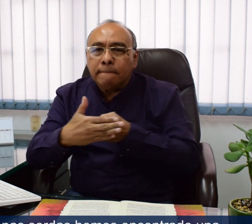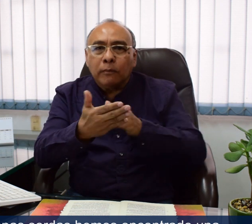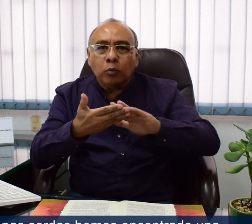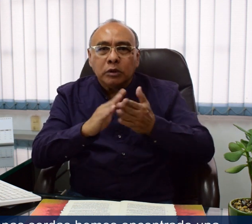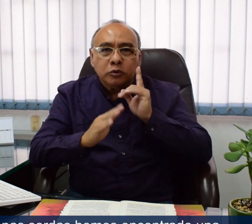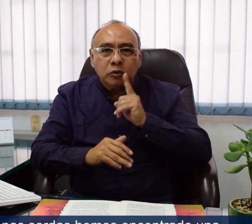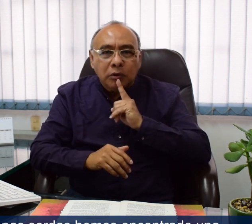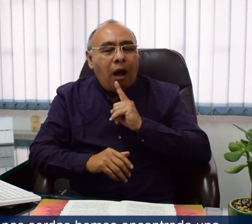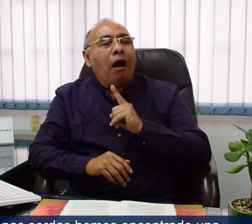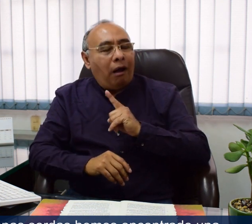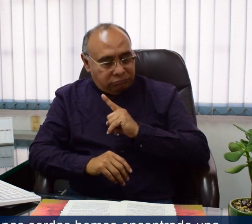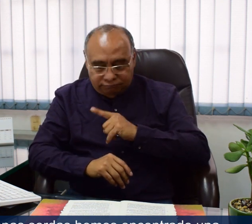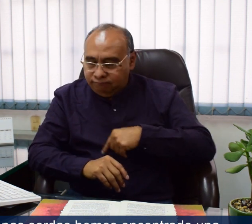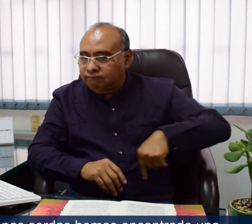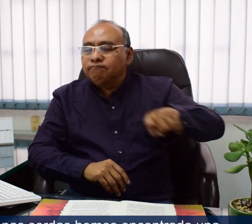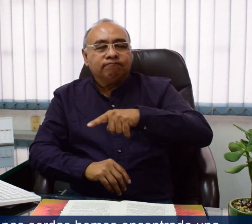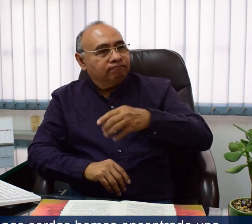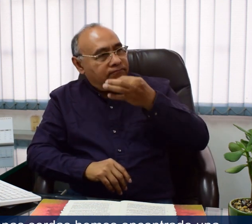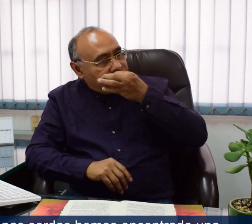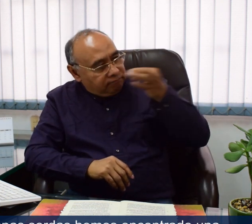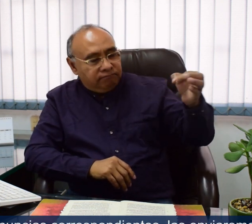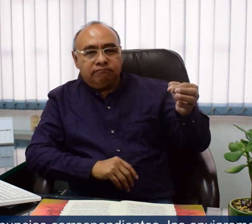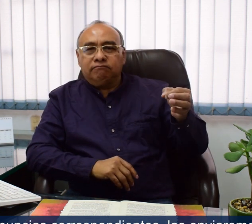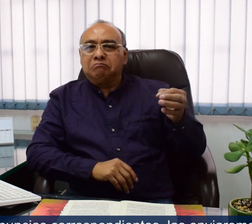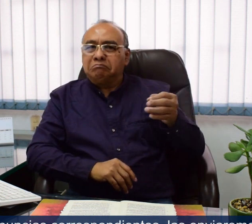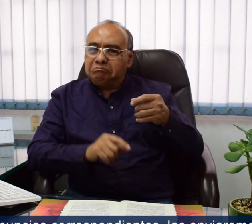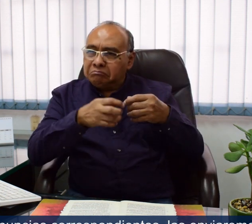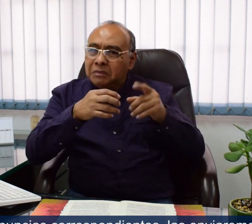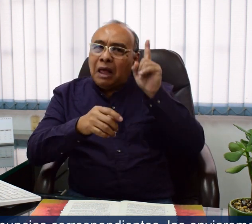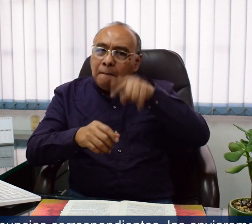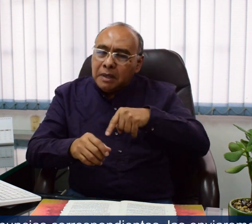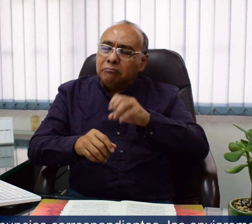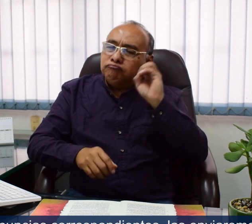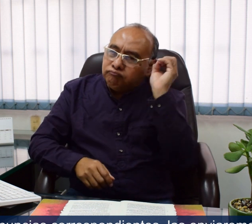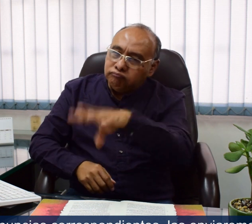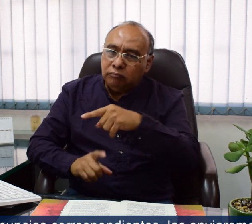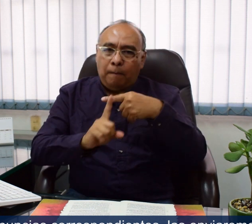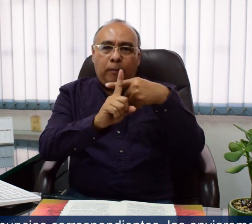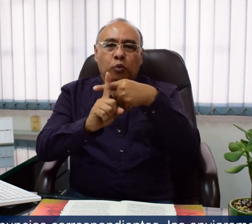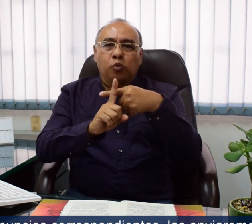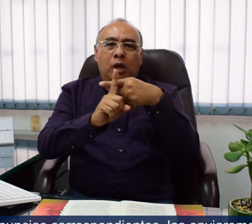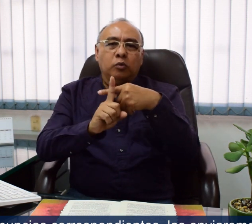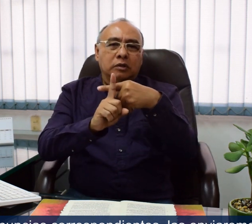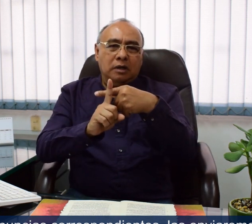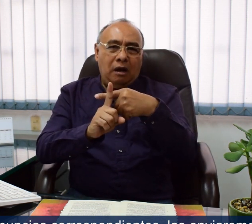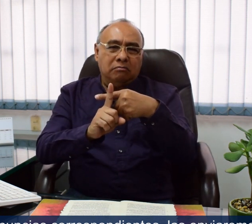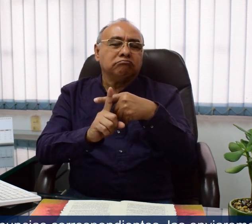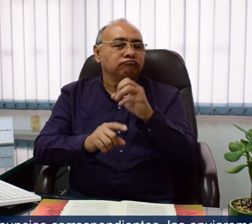hemos encontrado una barrera de información y comunicación. Es por esto que haremos las denuncias correspondientes y las enviaremos también a la